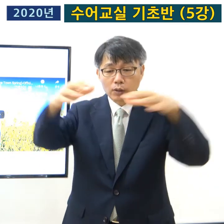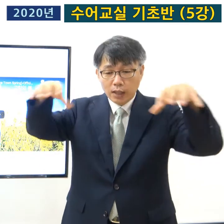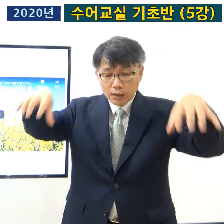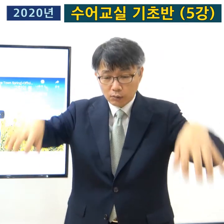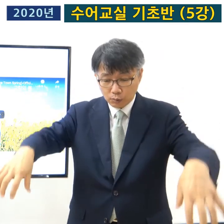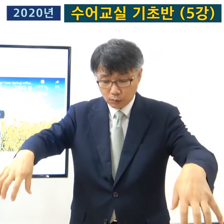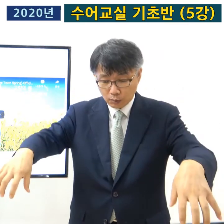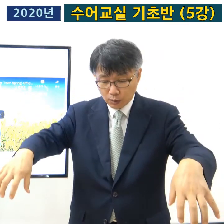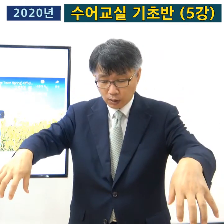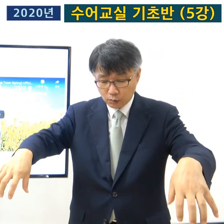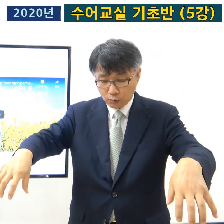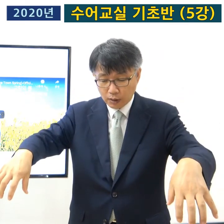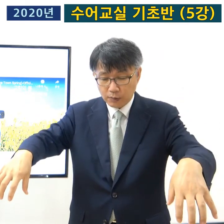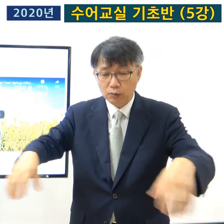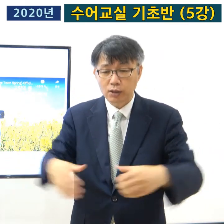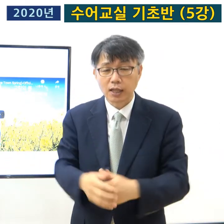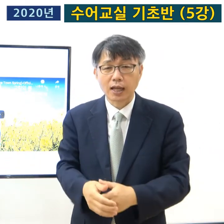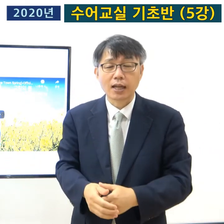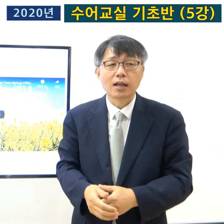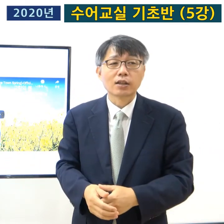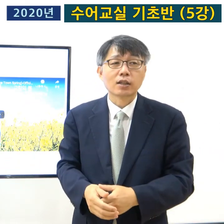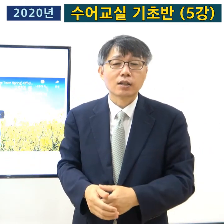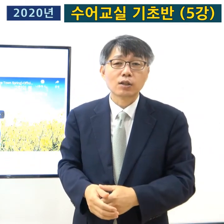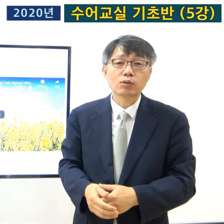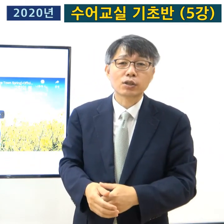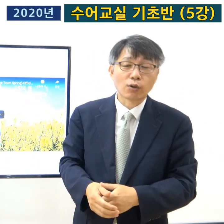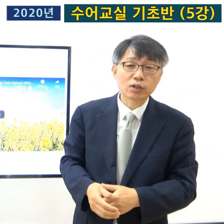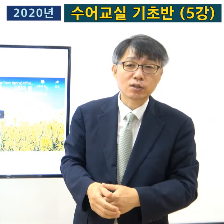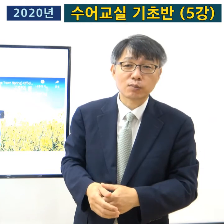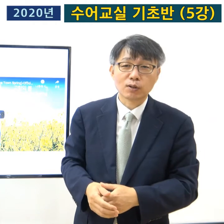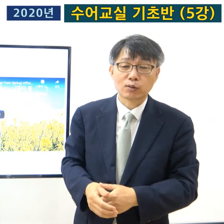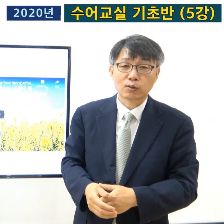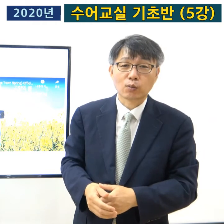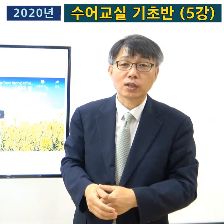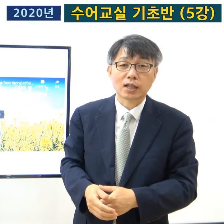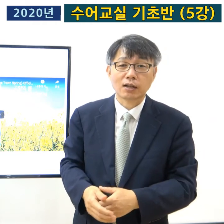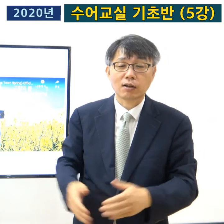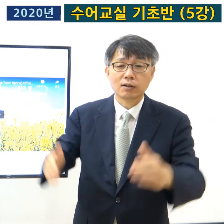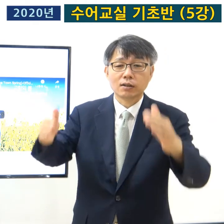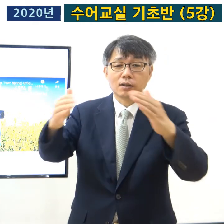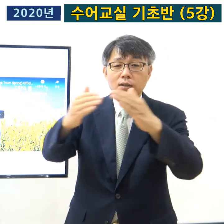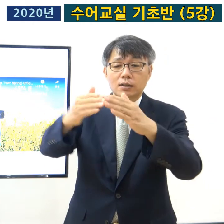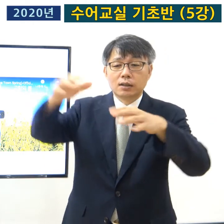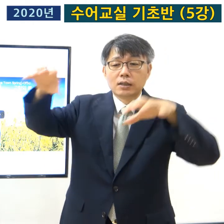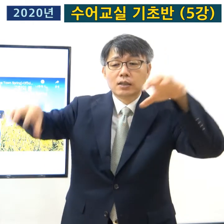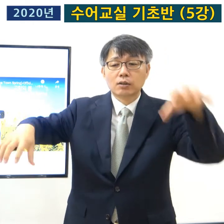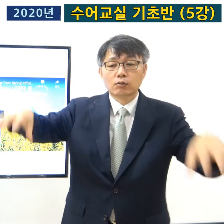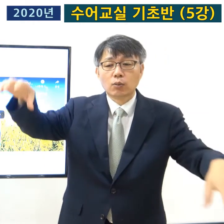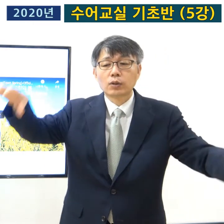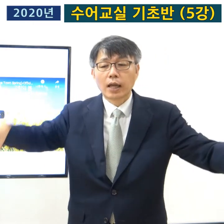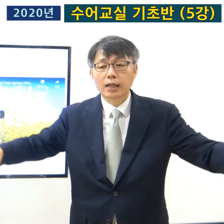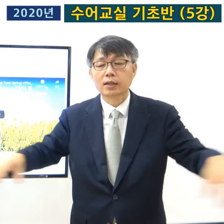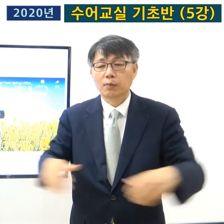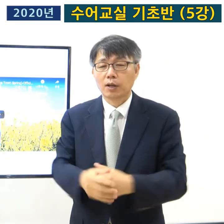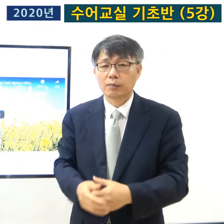이렇게 두 개 있으면 이웃인데 이웃이 여럿이 있으면 동네잖아요. 이웃, 동네 이렇게